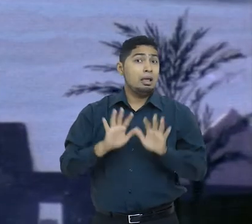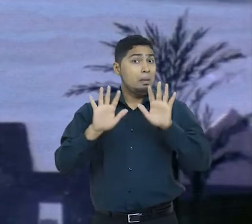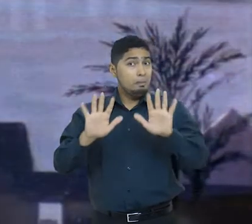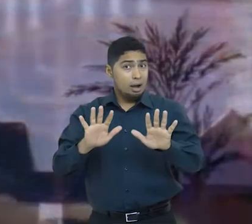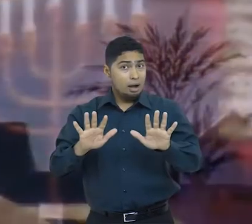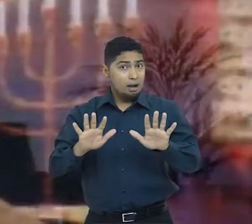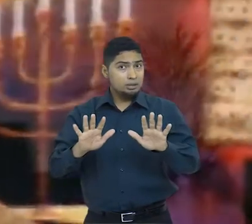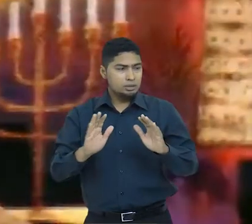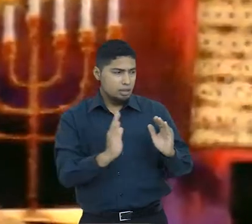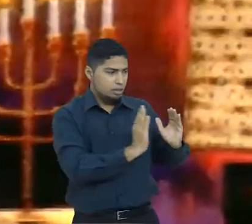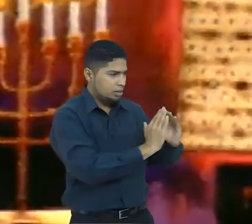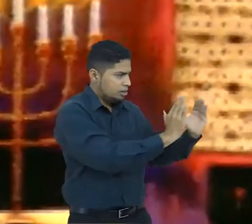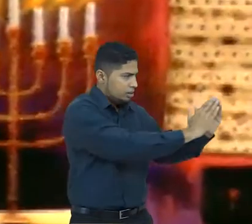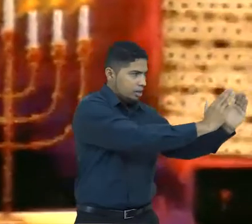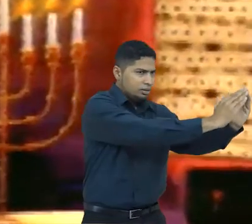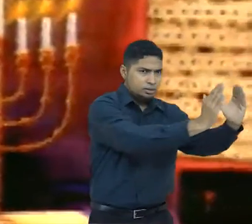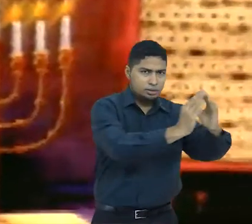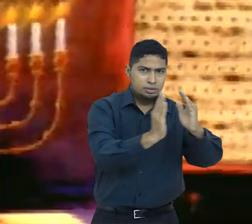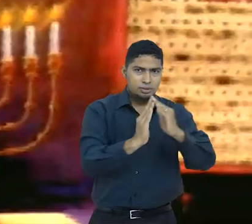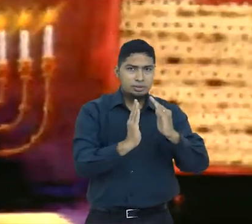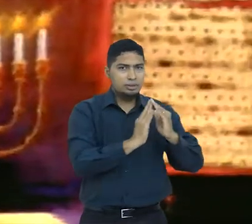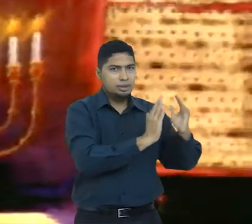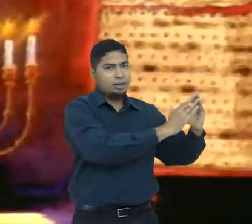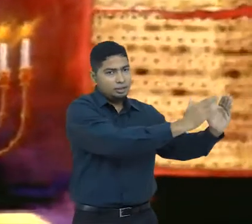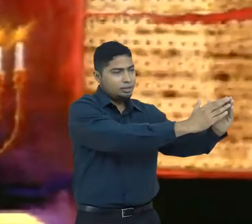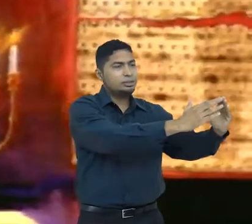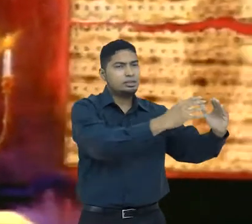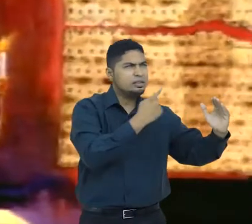Mas ninguém morreu nas casas que haviam sido borrifadas com sangue.